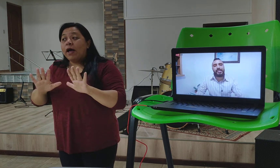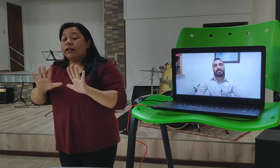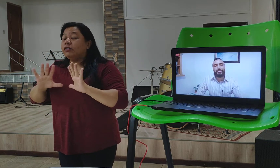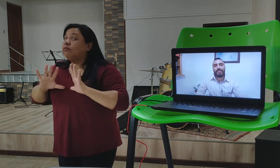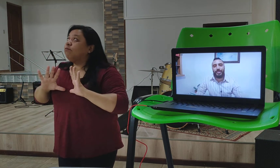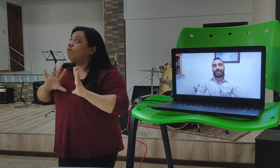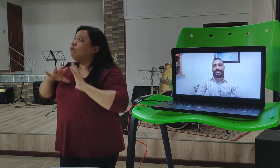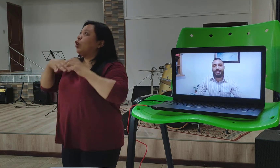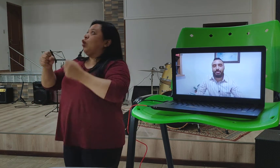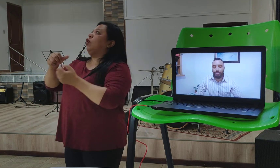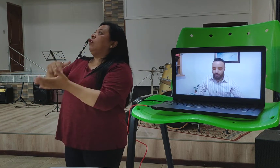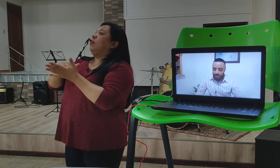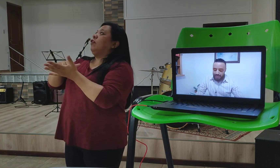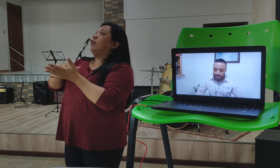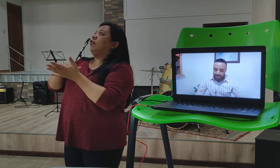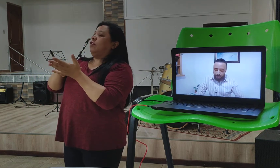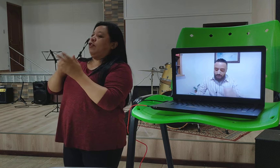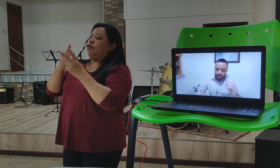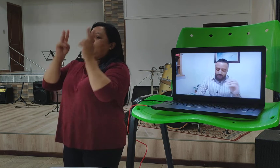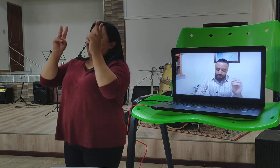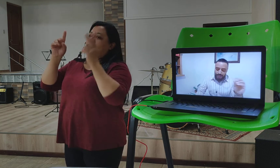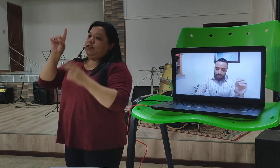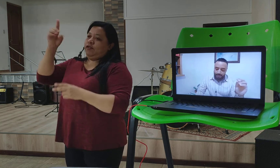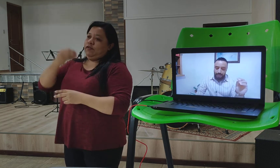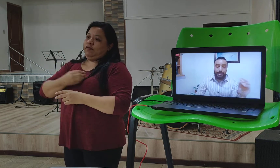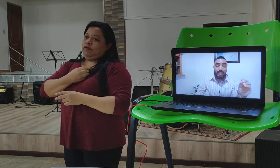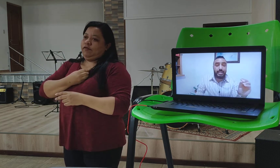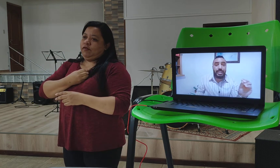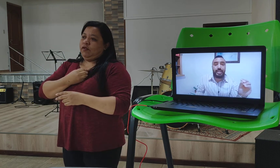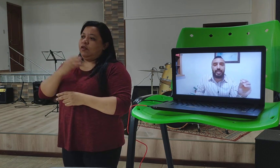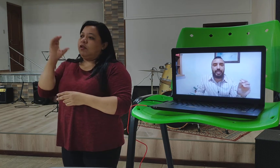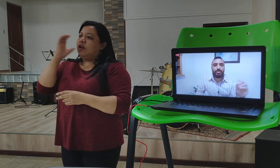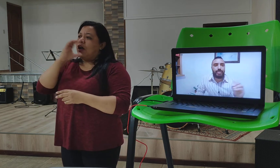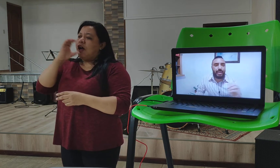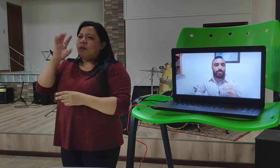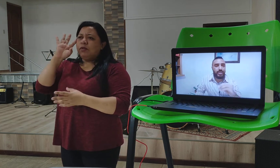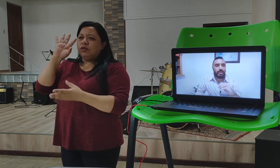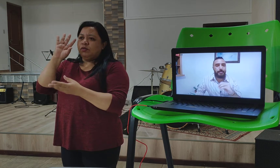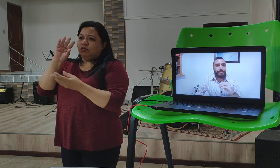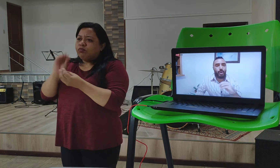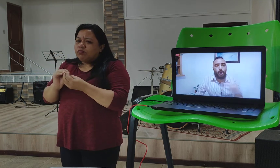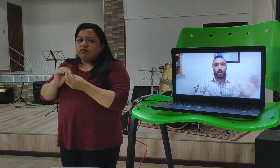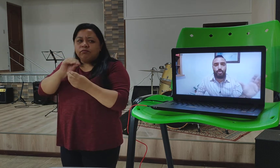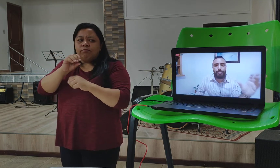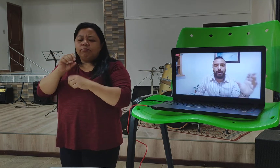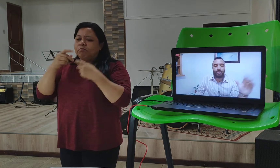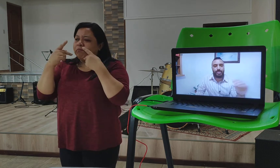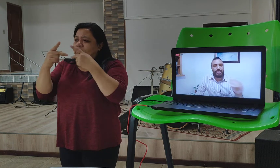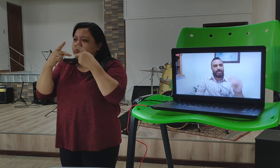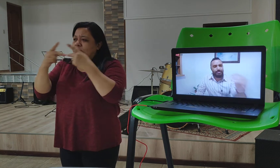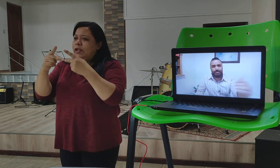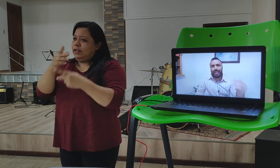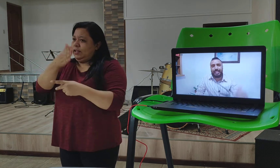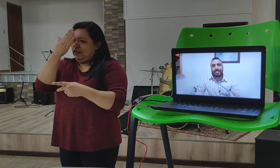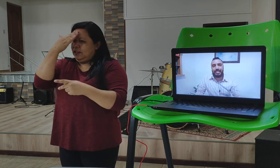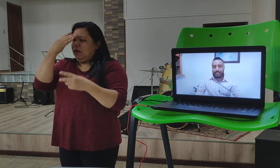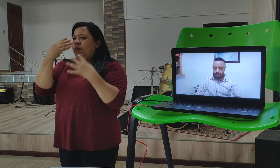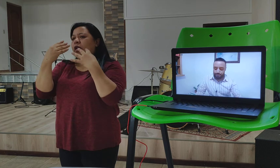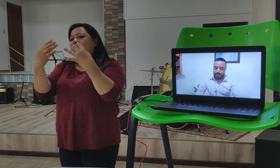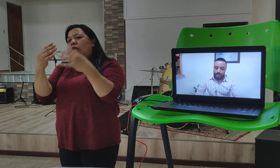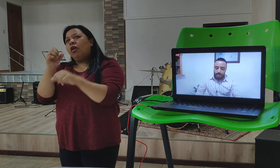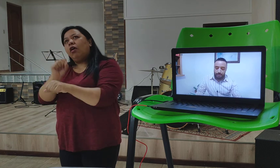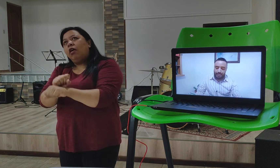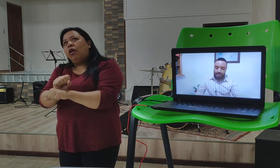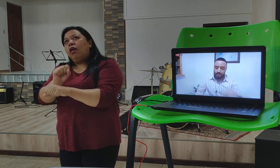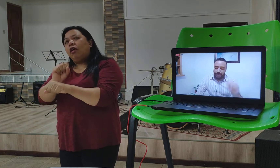bom ânimo, eu venci o mundo. Então nós vamos rapidamente aqui, eu não quero ser longo porque eu sei que fica